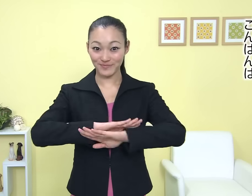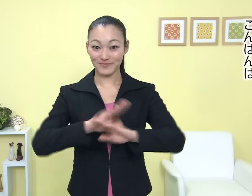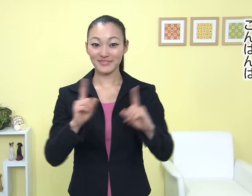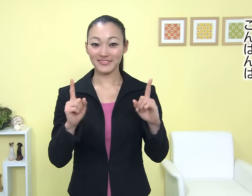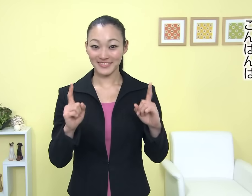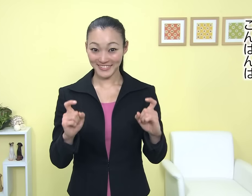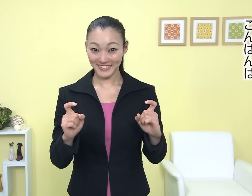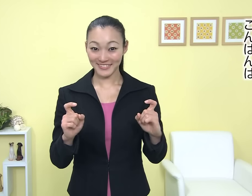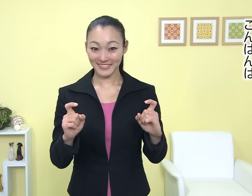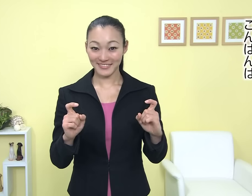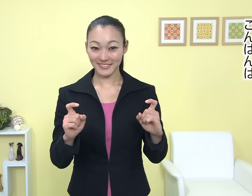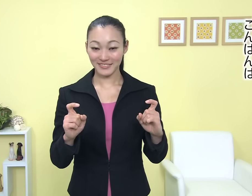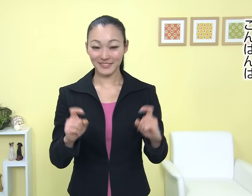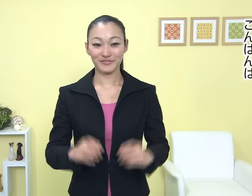こんばんは。